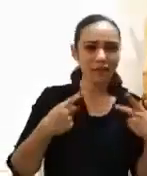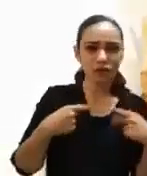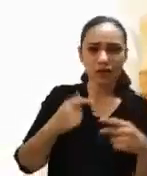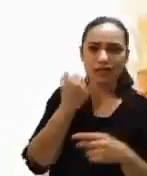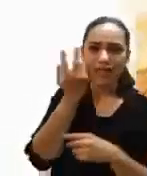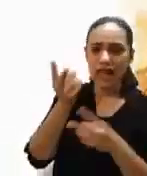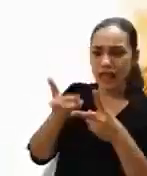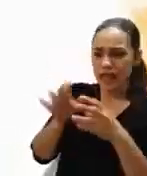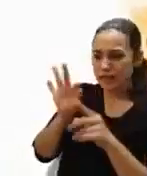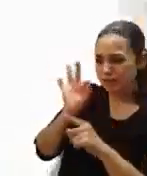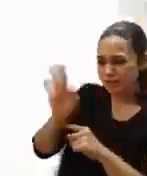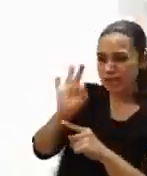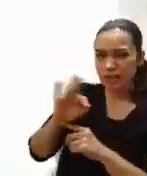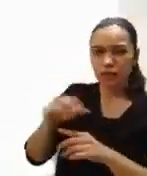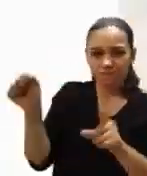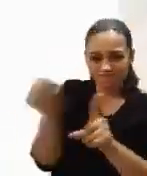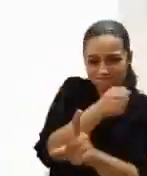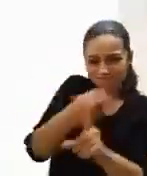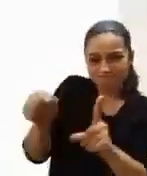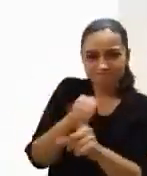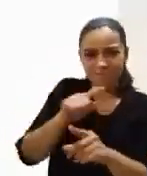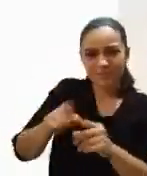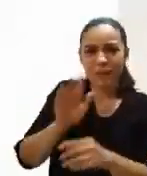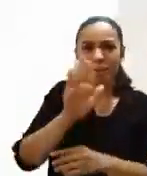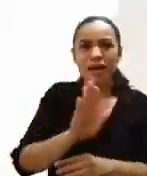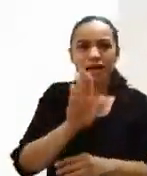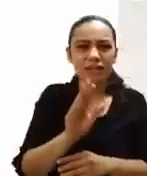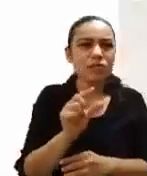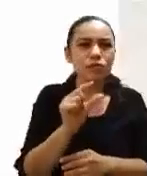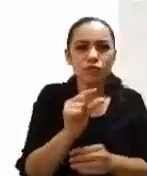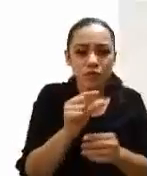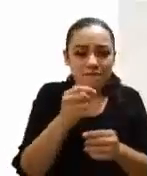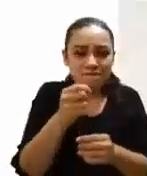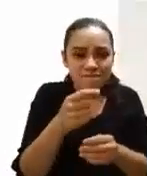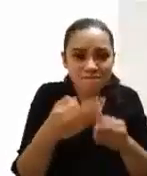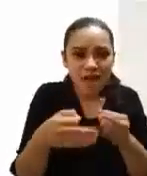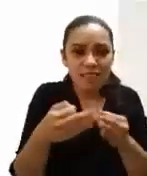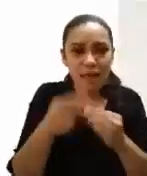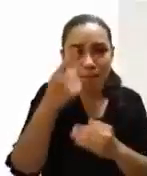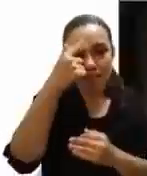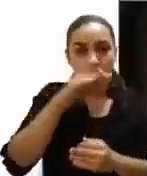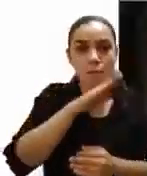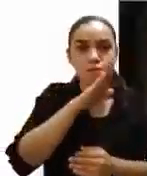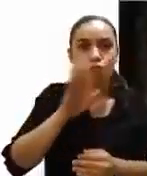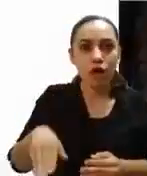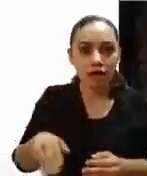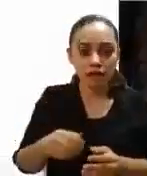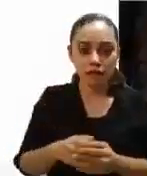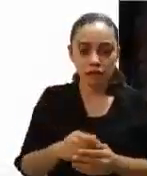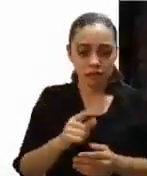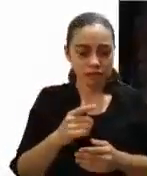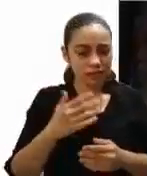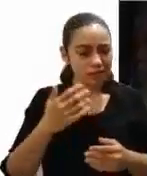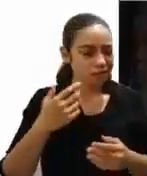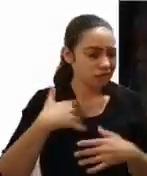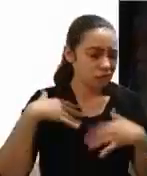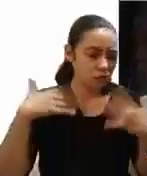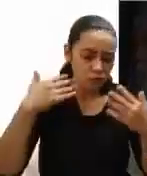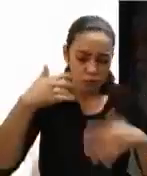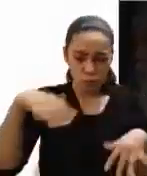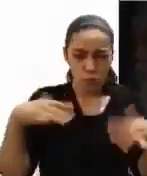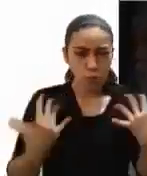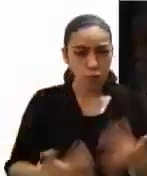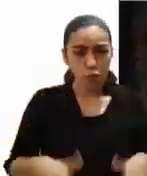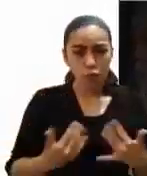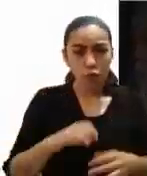muerto. Sucedió que por el mismo camino bajaba un sacerdote, el cual lo vio y pasó de largo. De